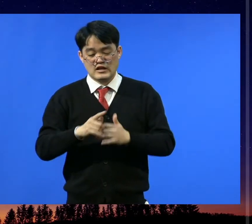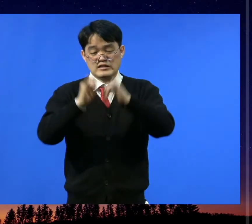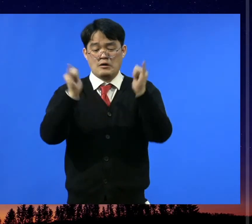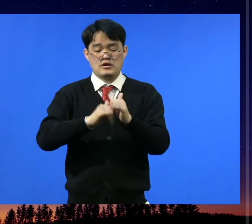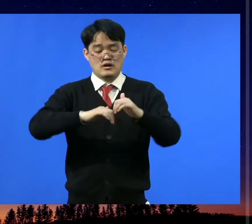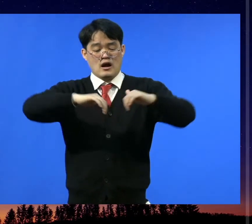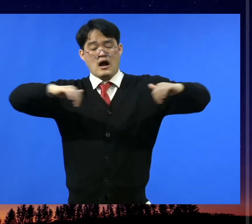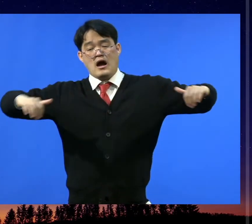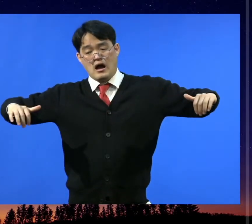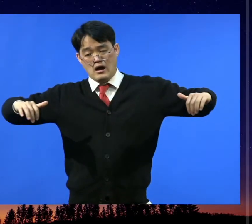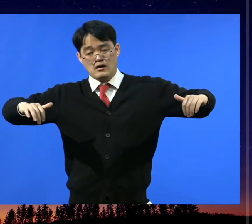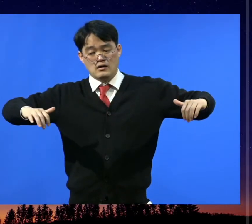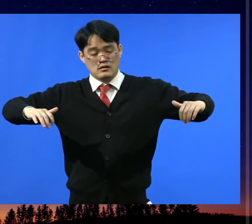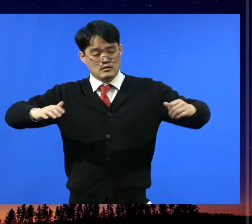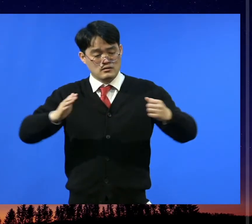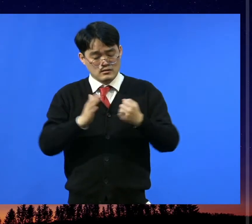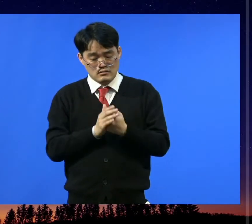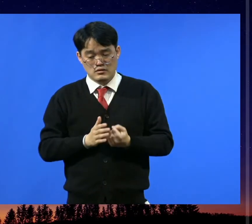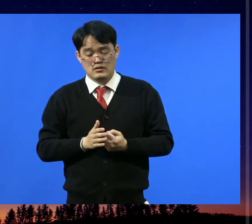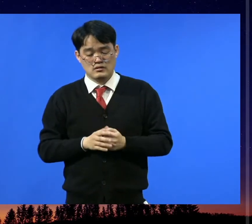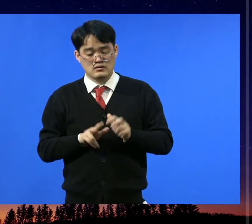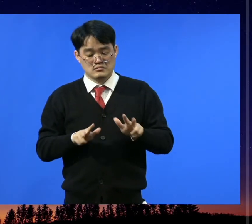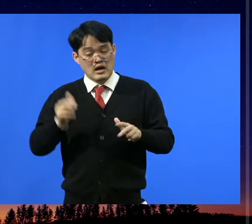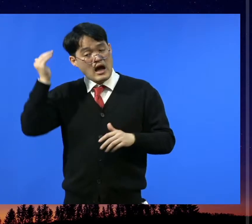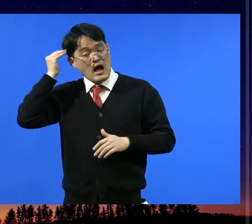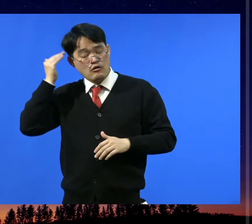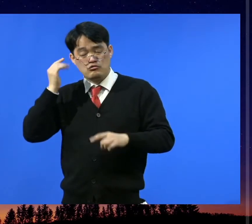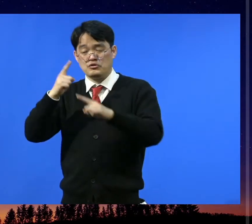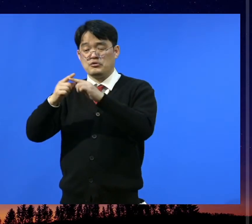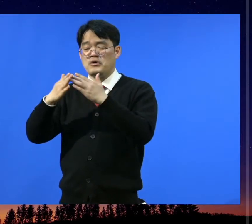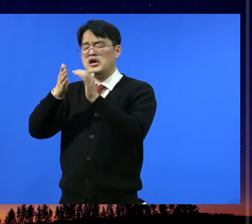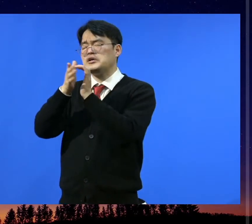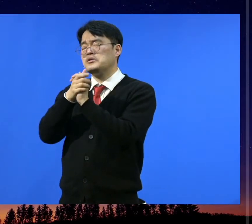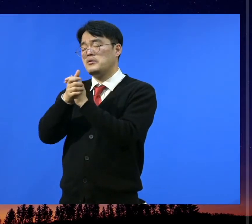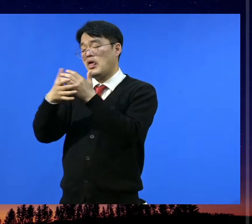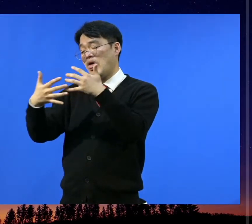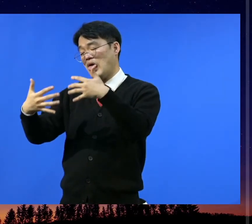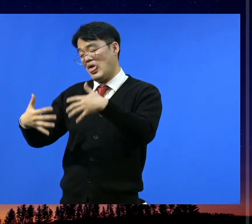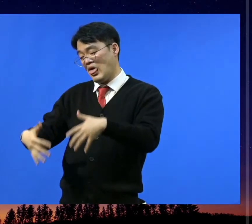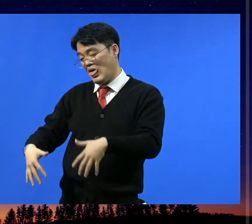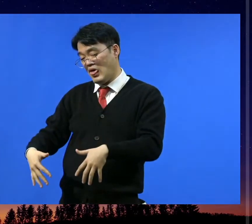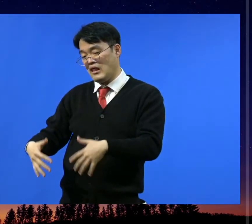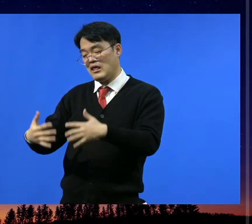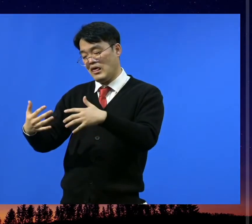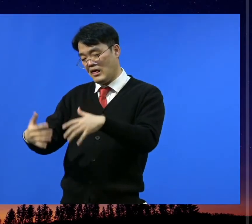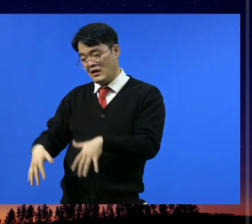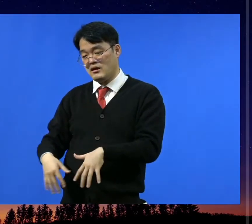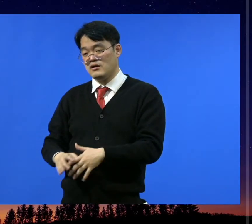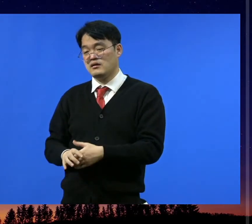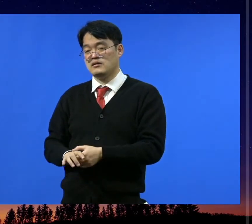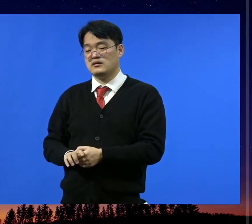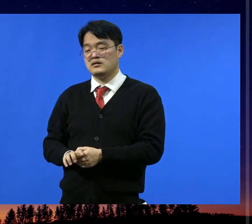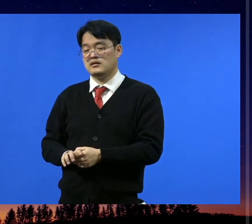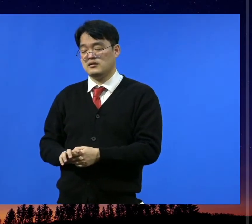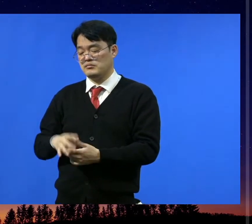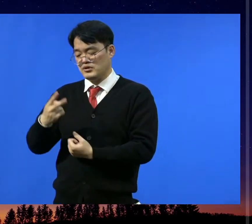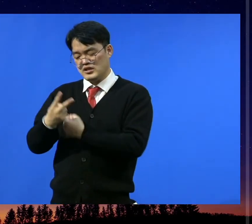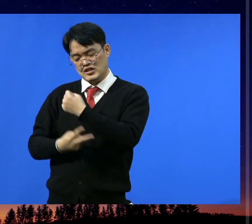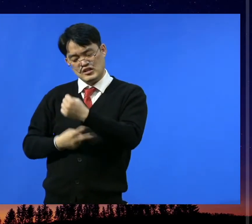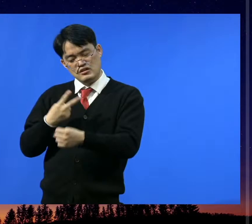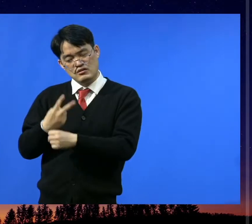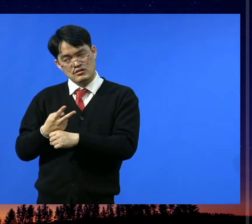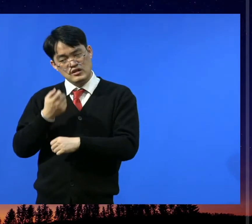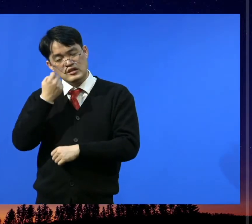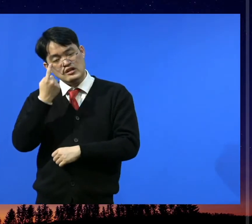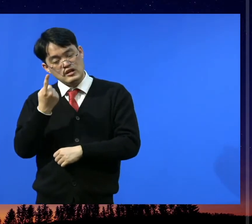계속 해놓으니까 지금 한국 교회가 기도가 얼마나 약해졌을까요, 여러분? 약체가 된 거예요, 약체. 2년 몇 개월 만에, 2년 1개월